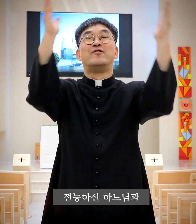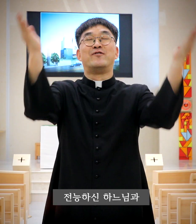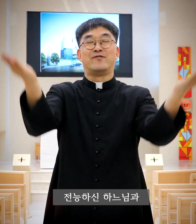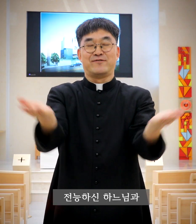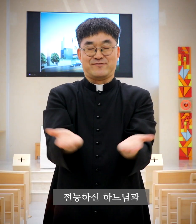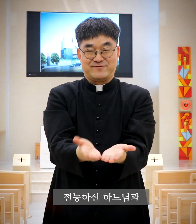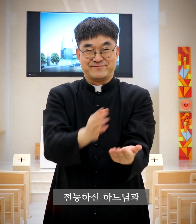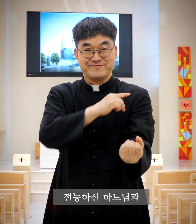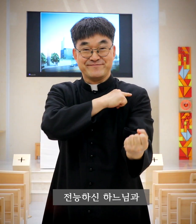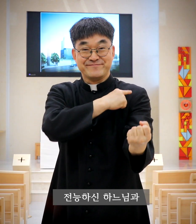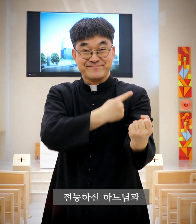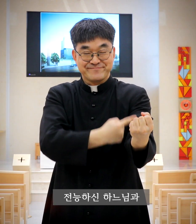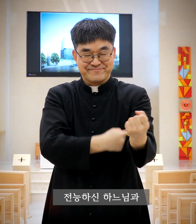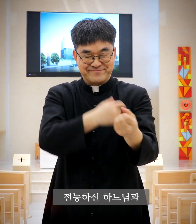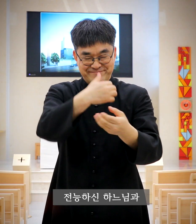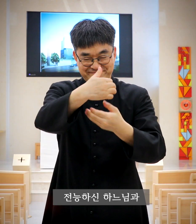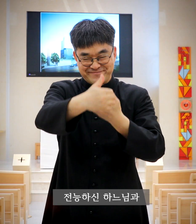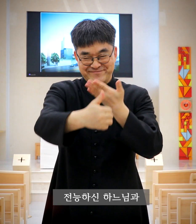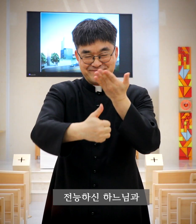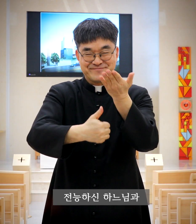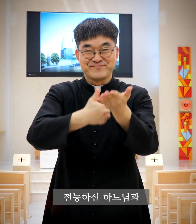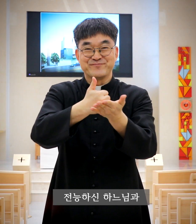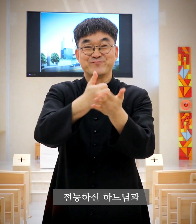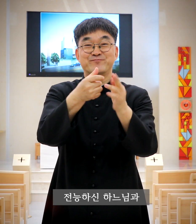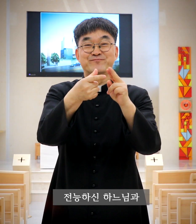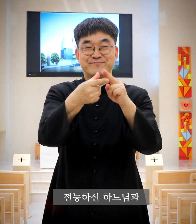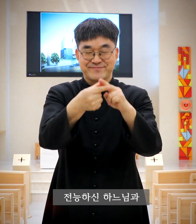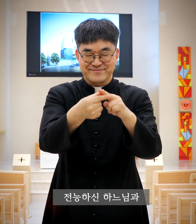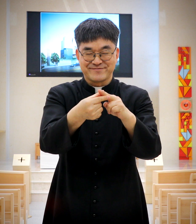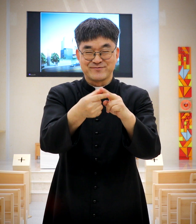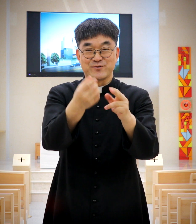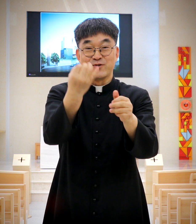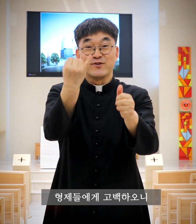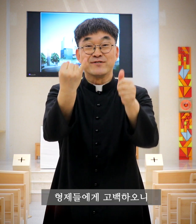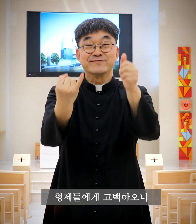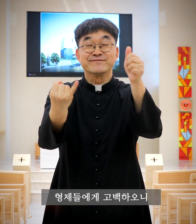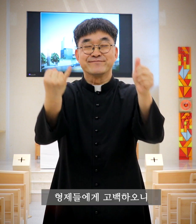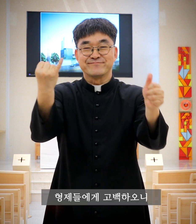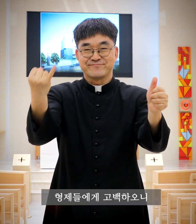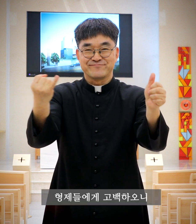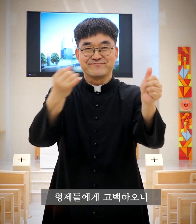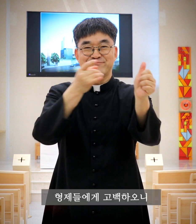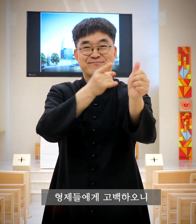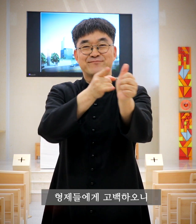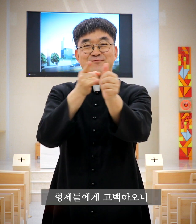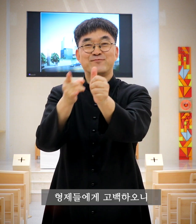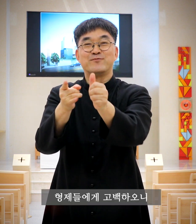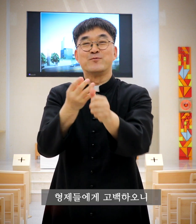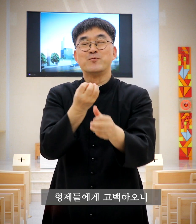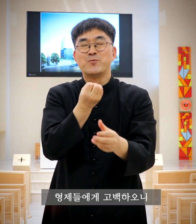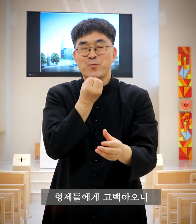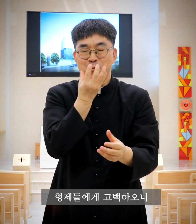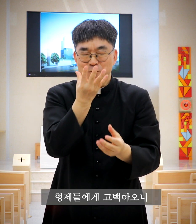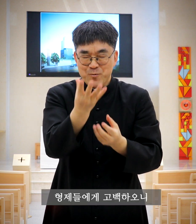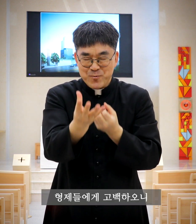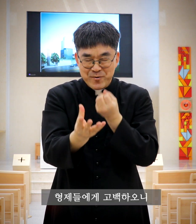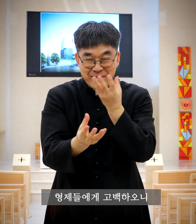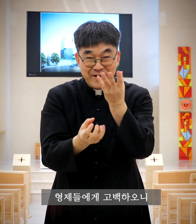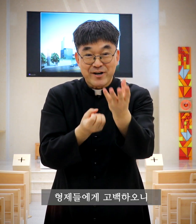전능하신 하느님과 형제들에게 고백하오니